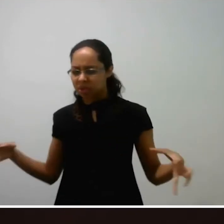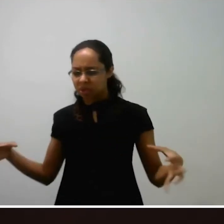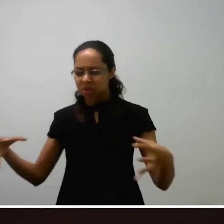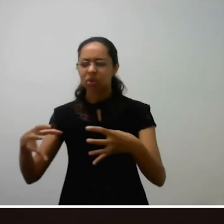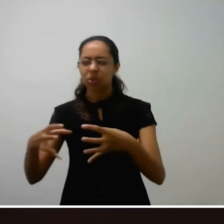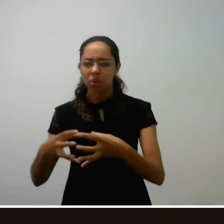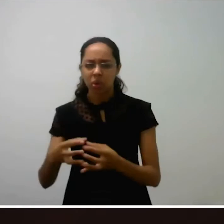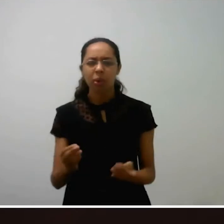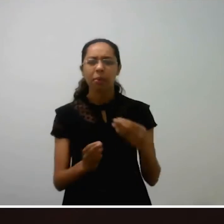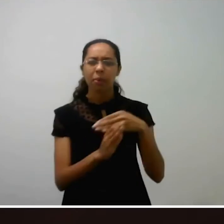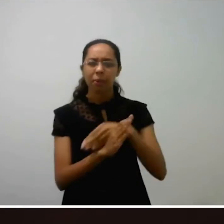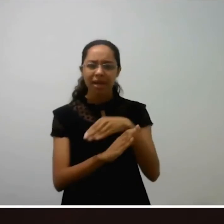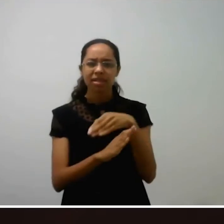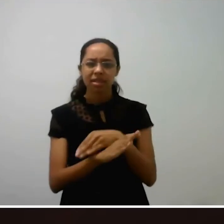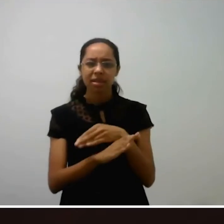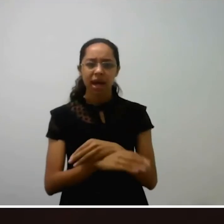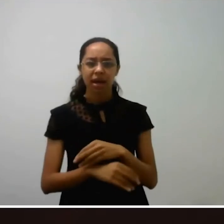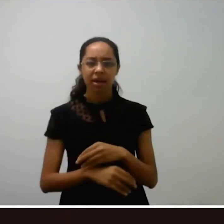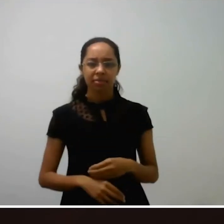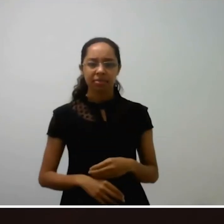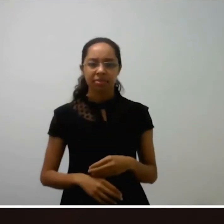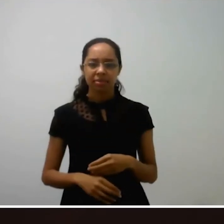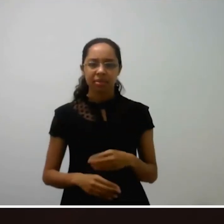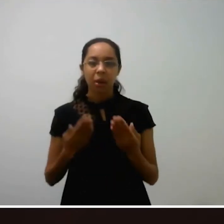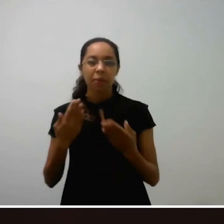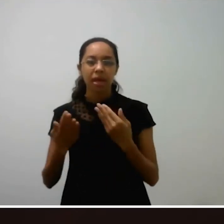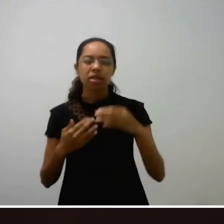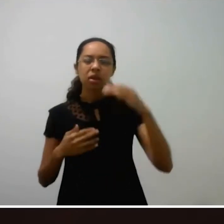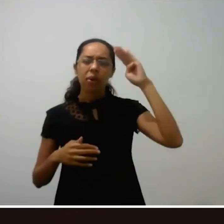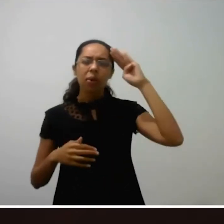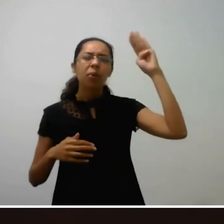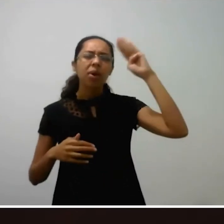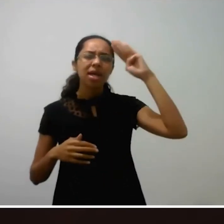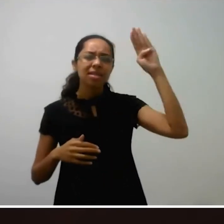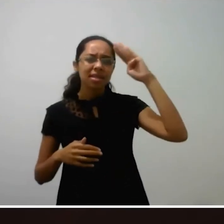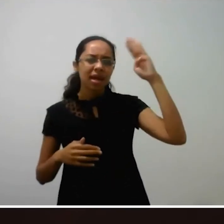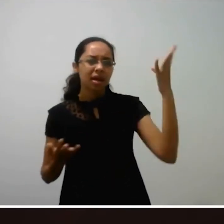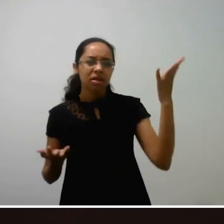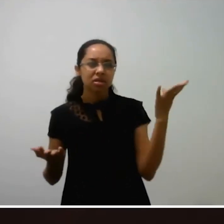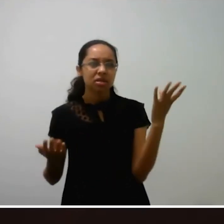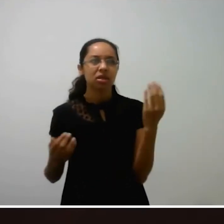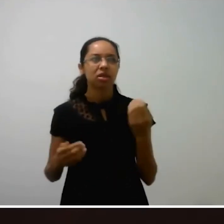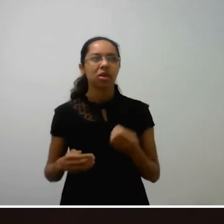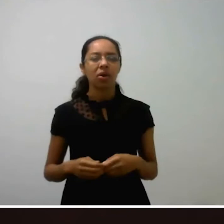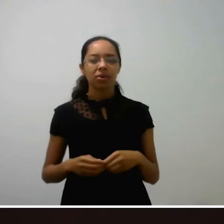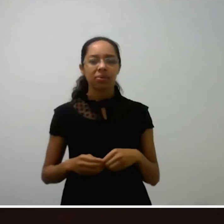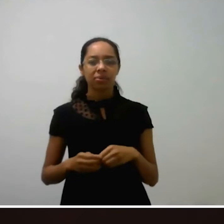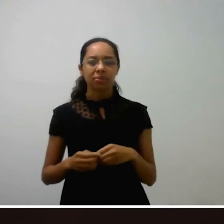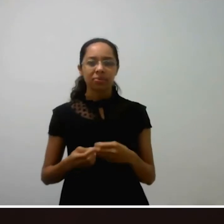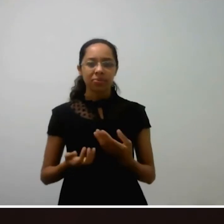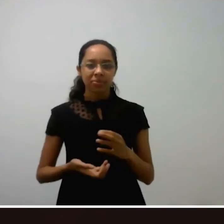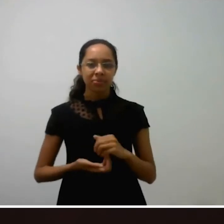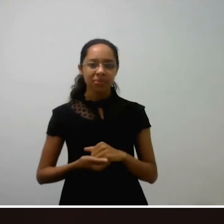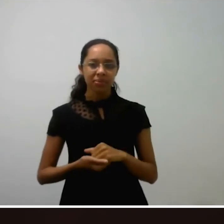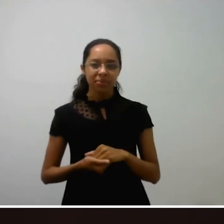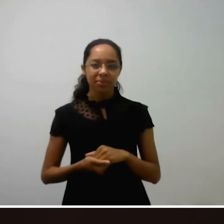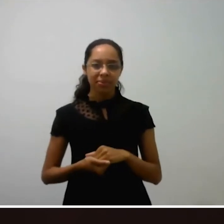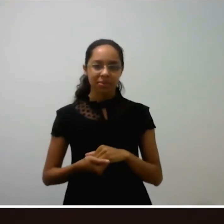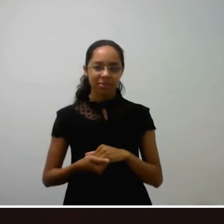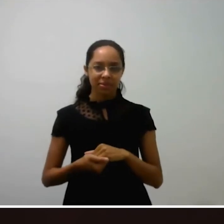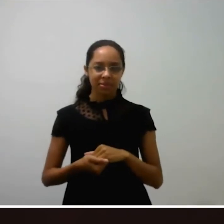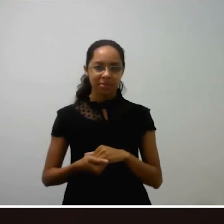Já pensou, a gente tem um exército armado aí, ó, na rua? Ó Senhor Jesus, como pode ser? Então, irmãos,